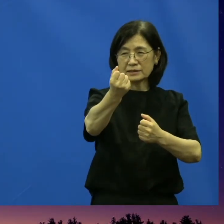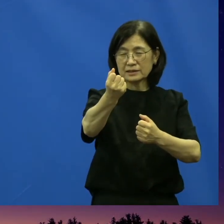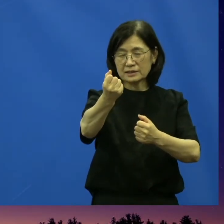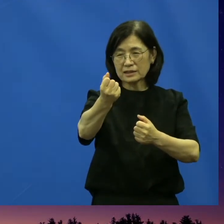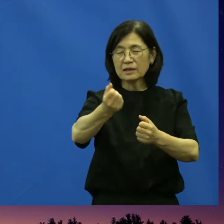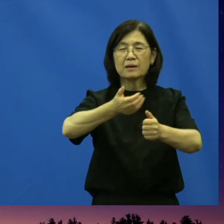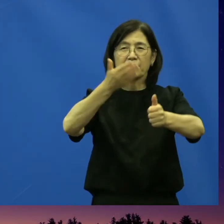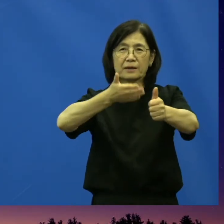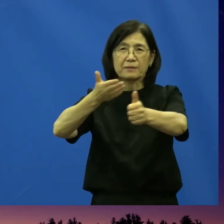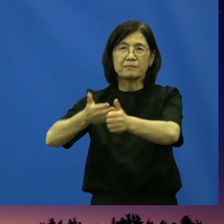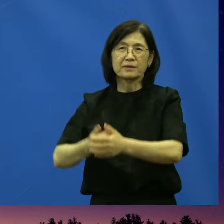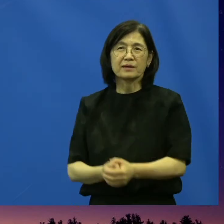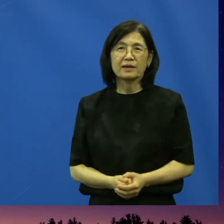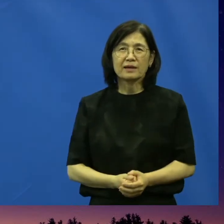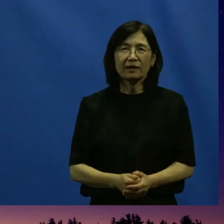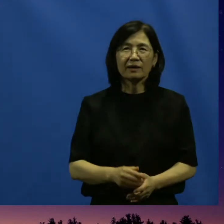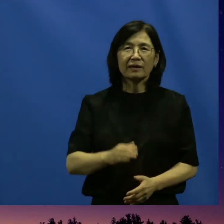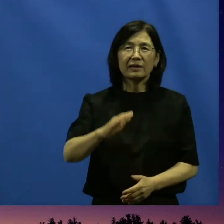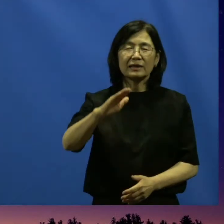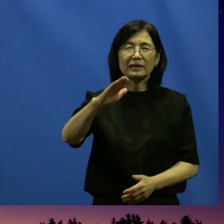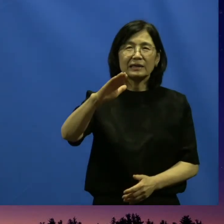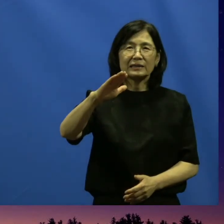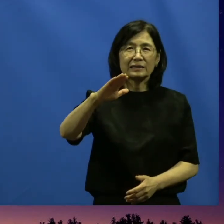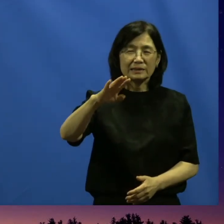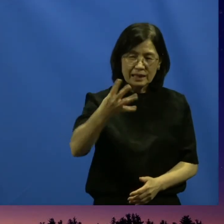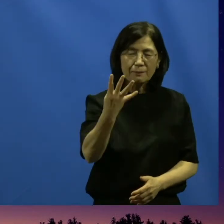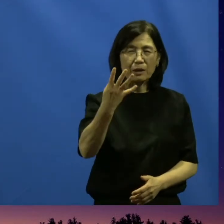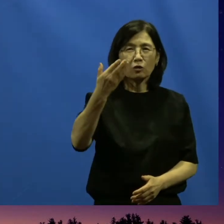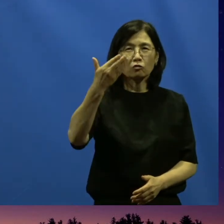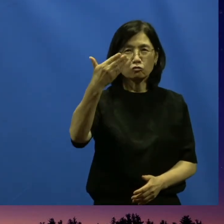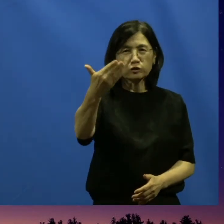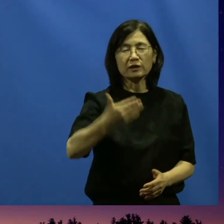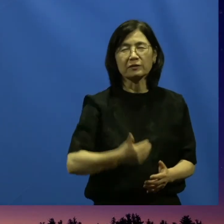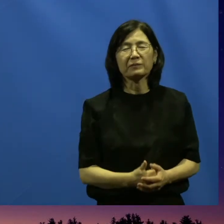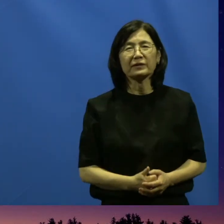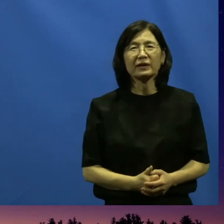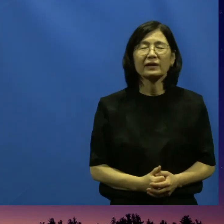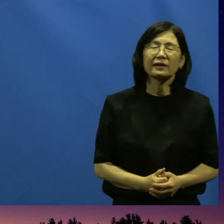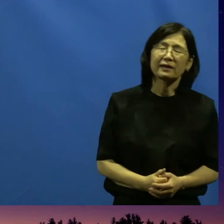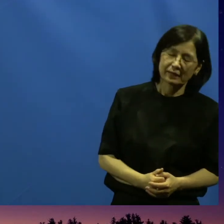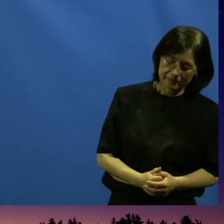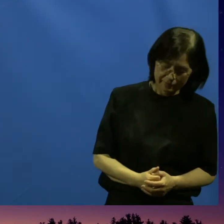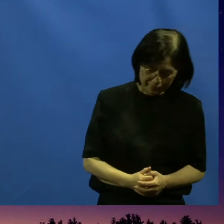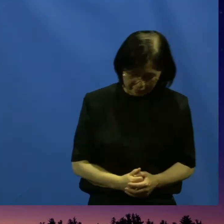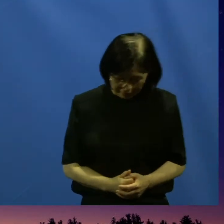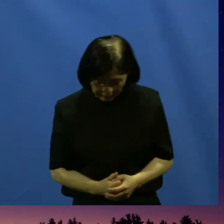축원합니다. 자, 409장 우리 찬양하면서 하나님 앞에 나가도록 하겠습니다.